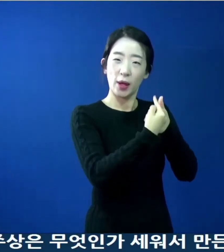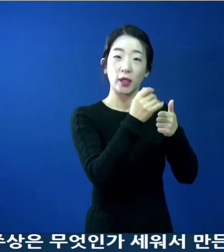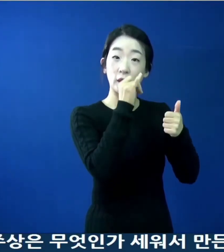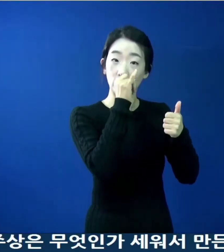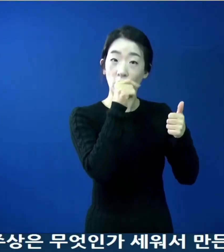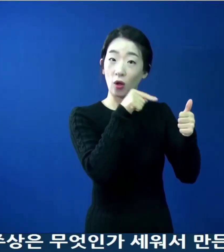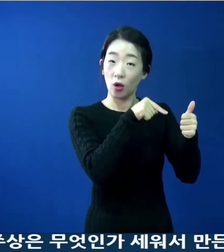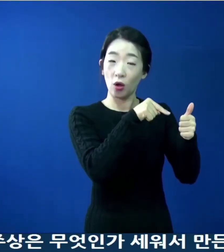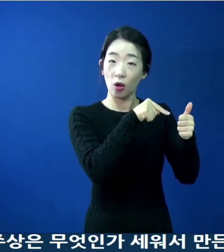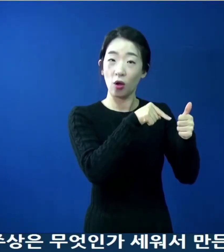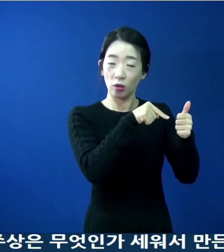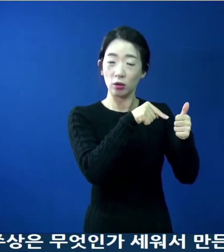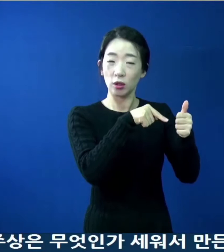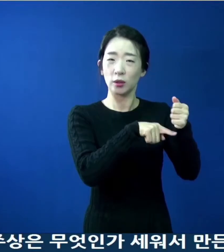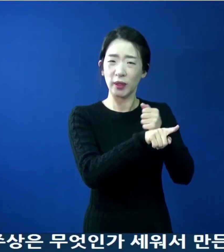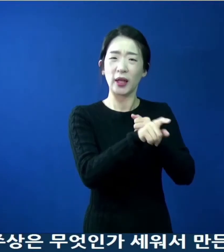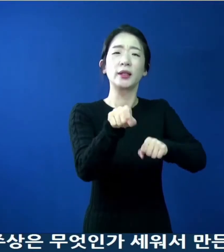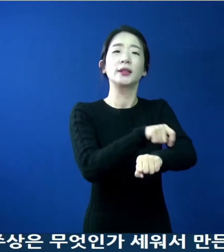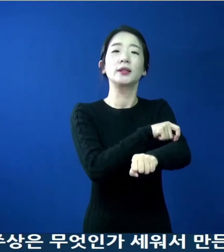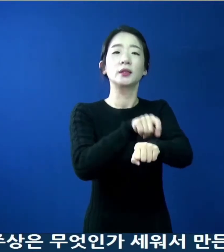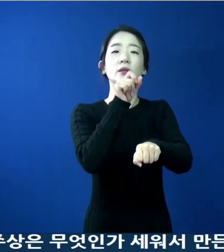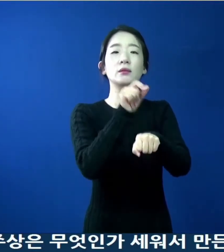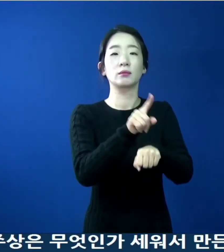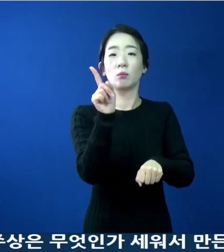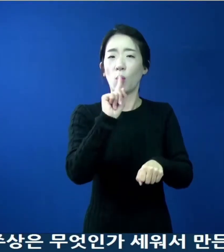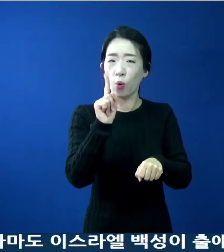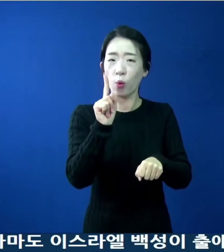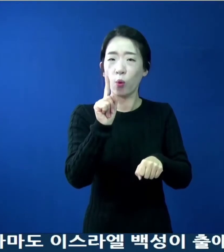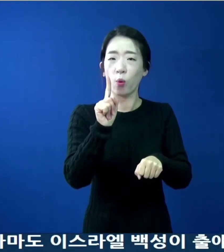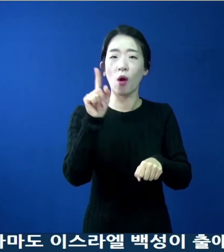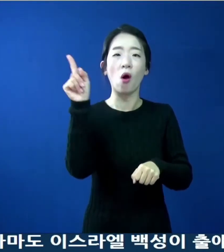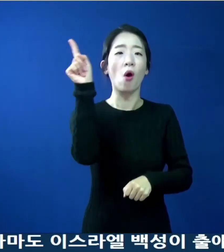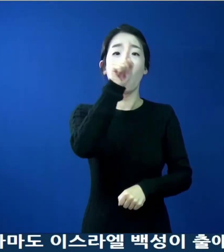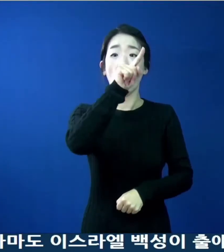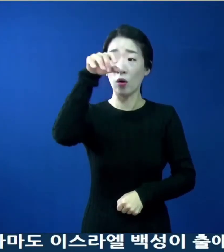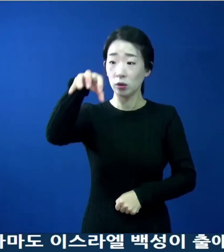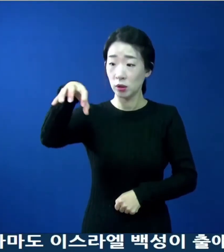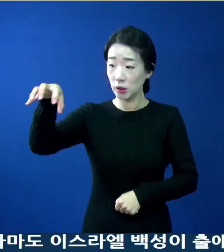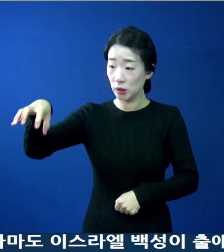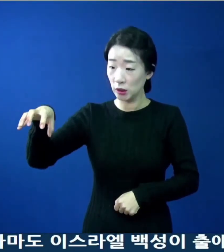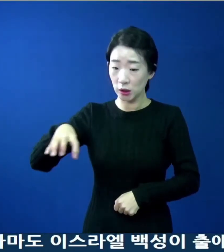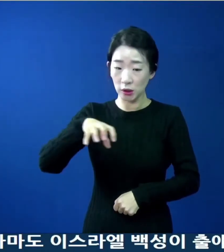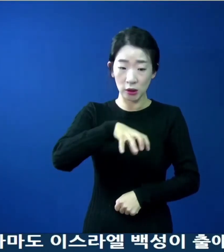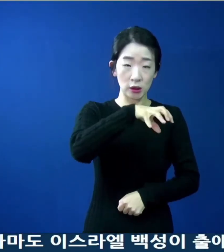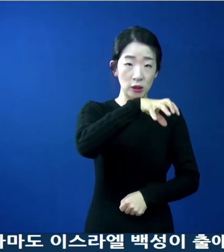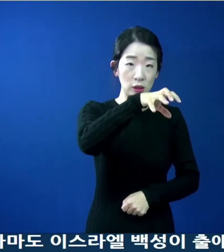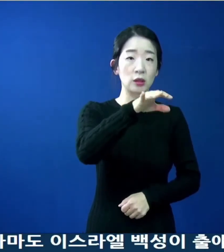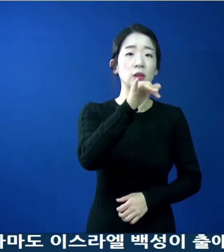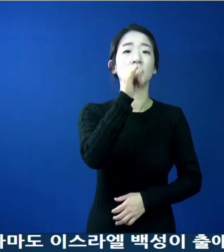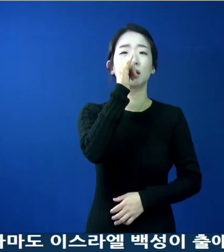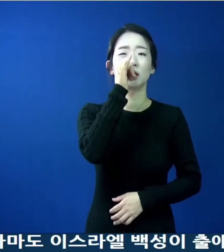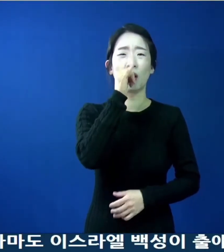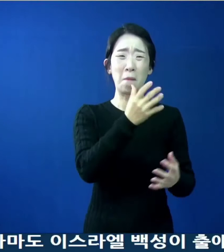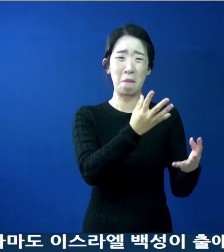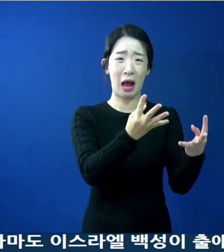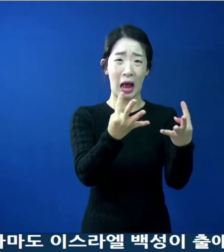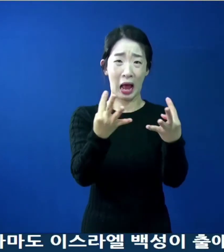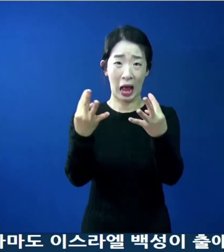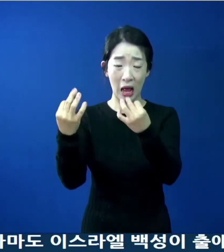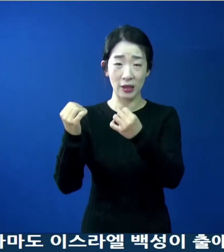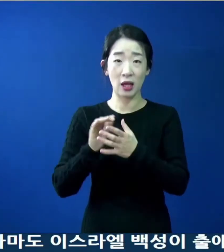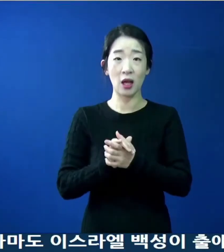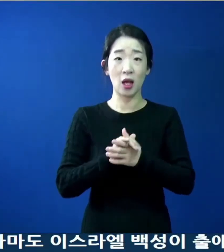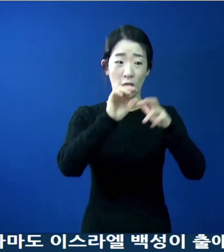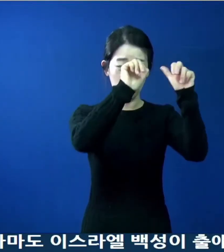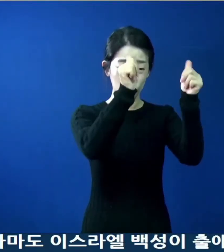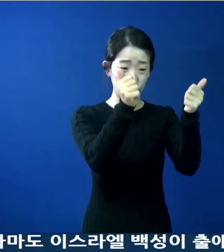의미하는데 특징은 뭐냐면 어디나 있다는 거예요. 굉장히 많다는 겁니다. 굉장히